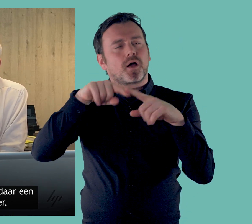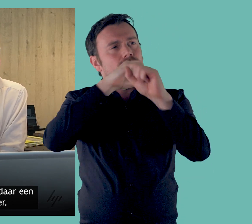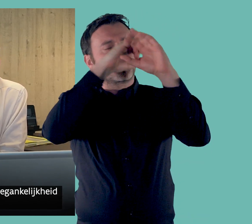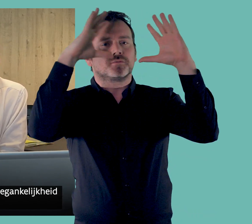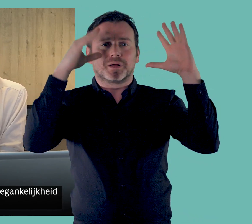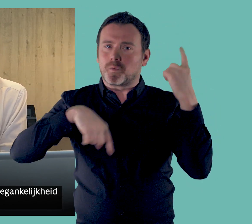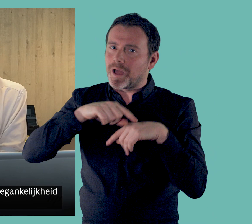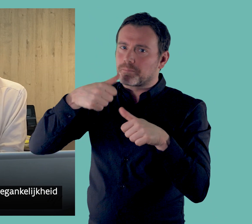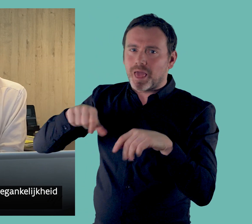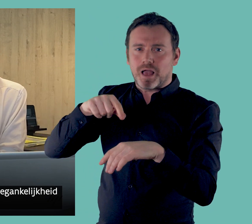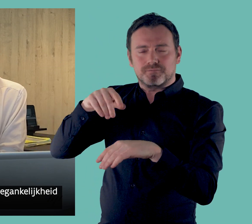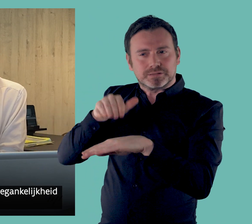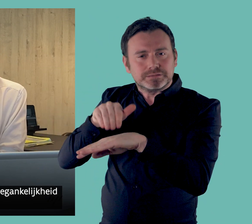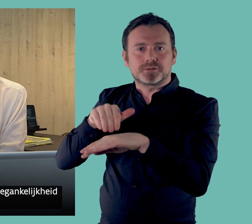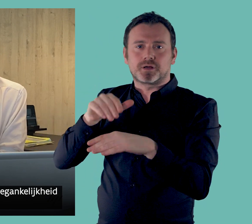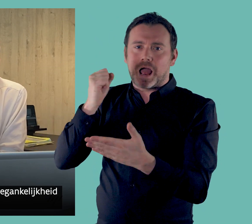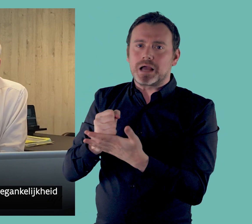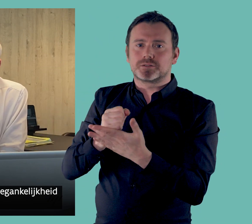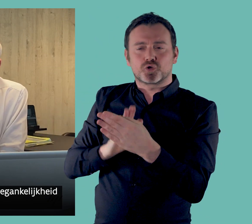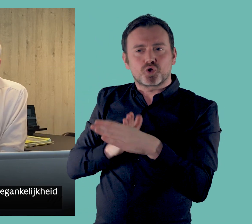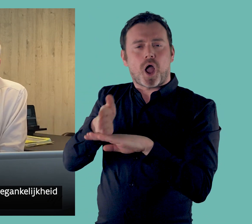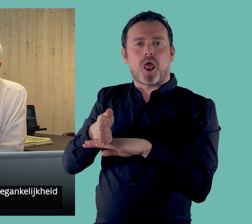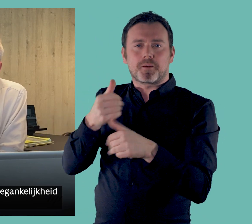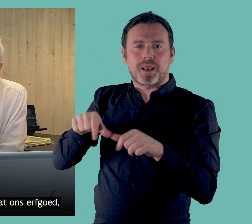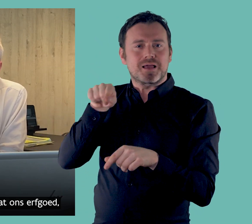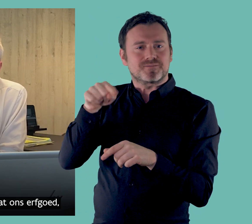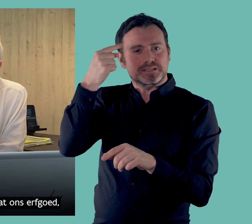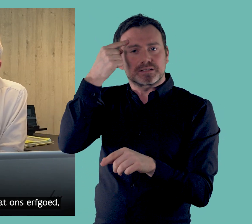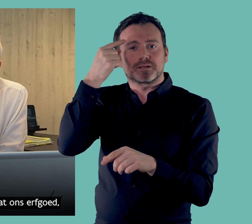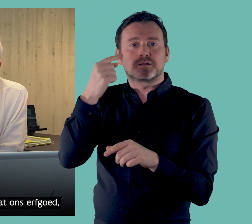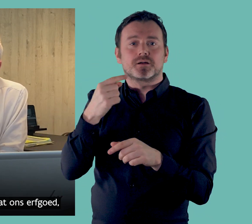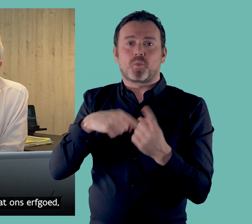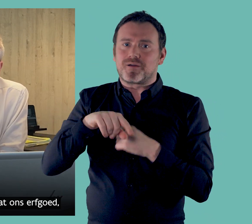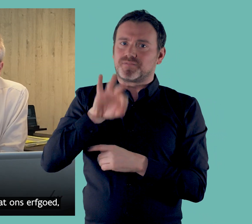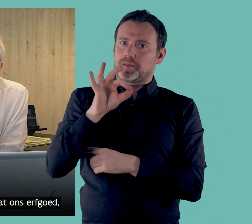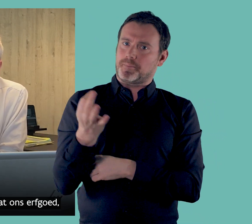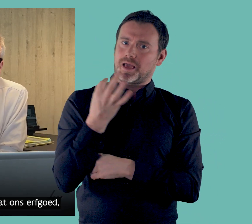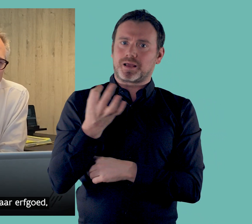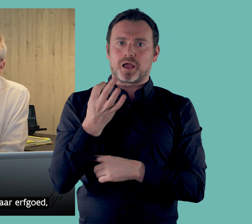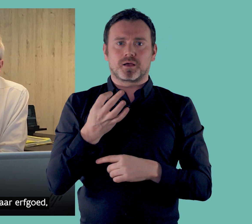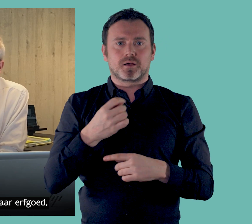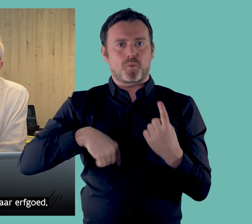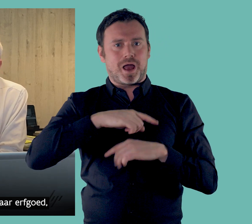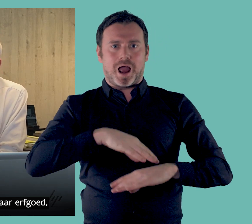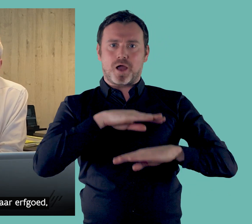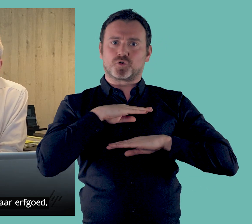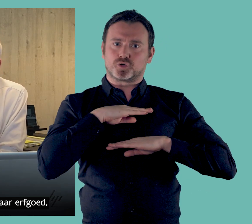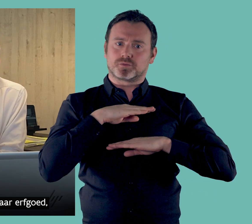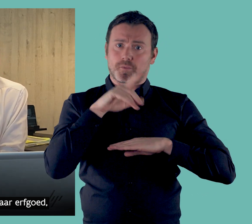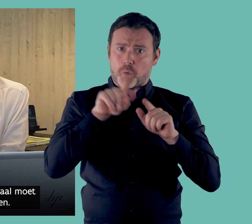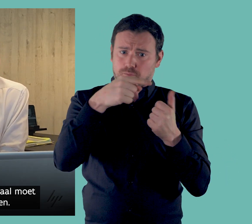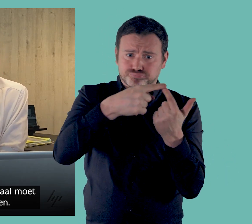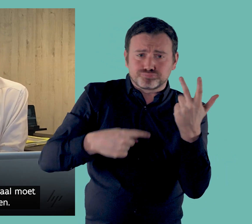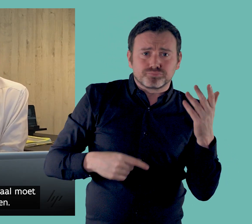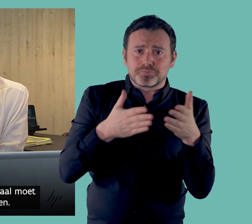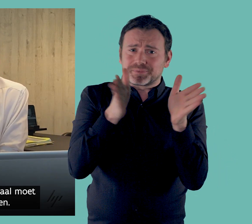andere gedacht van wel, wij hebben die eis tot toegankelijkheid niet losgelaten. Omdat we inderdaad vinden dat ons erfgoed, en veel ruimer dan alleen maar erfgoed,